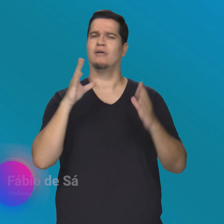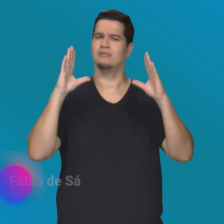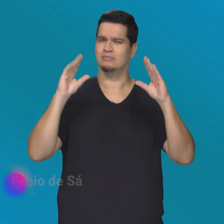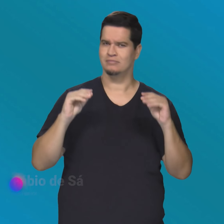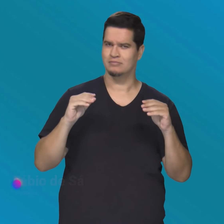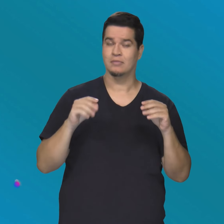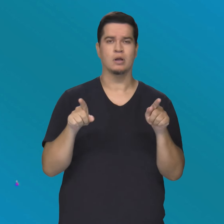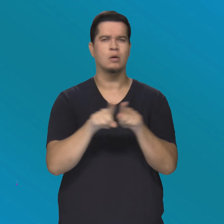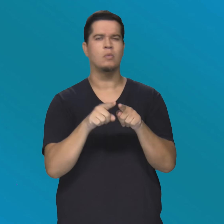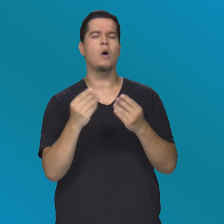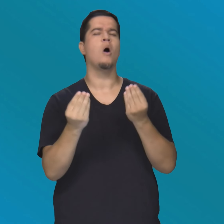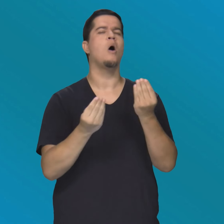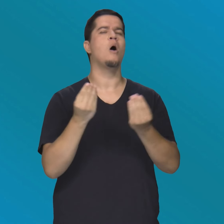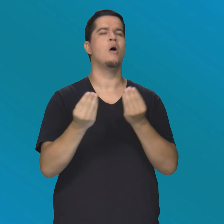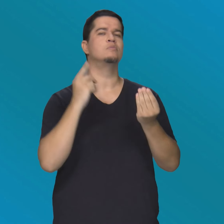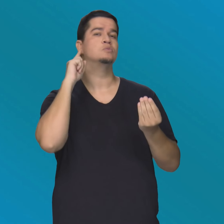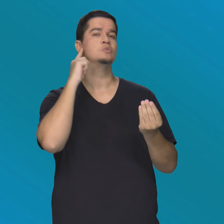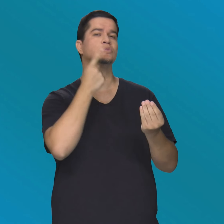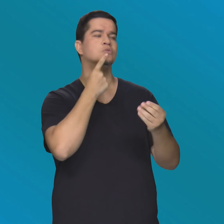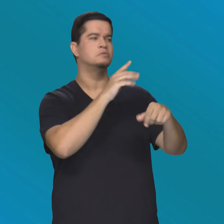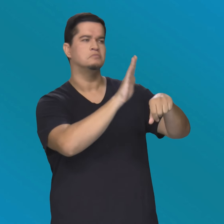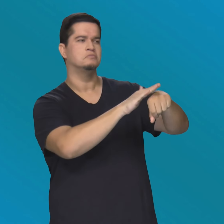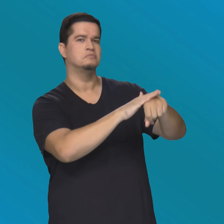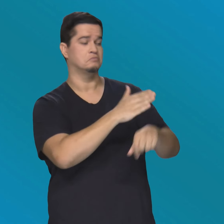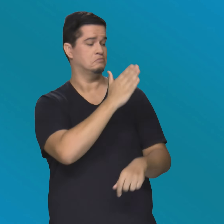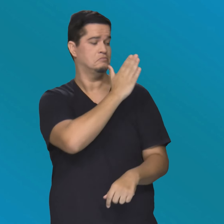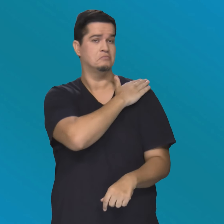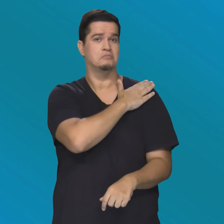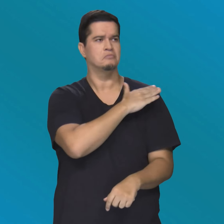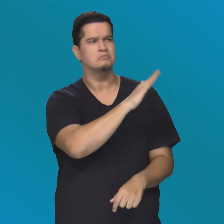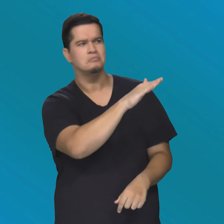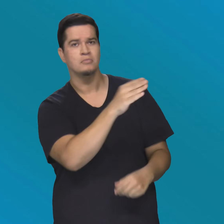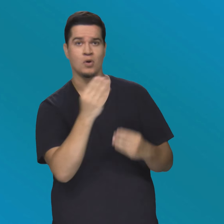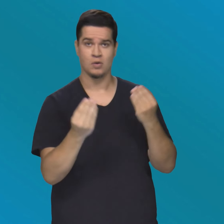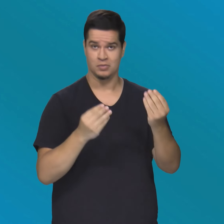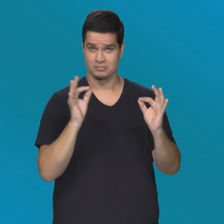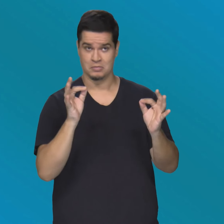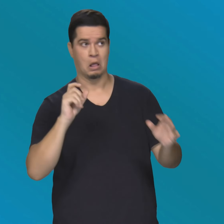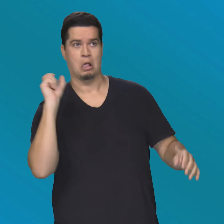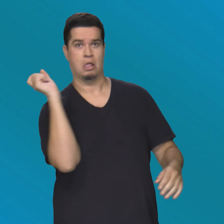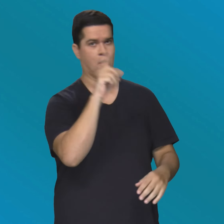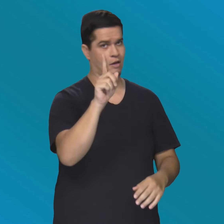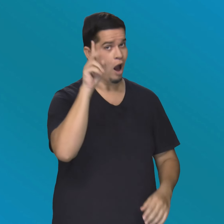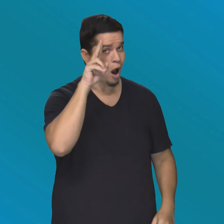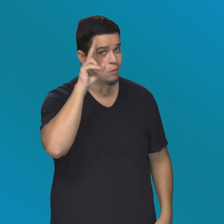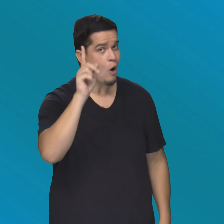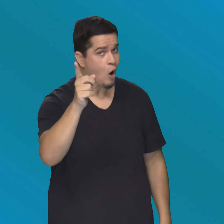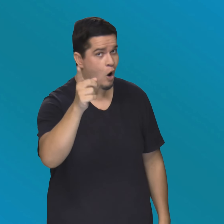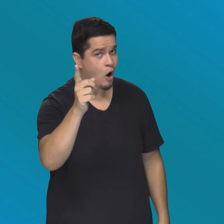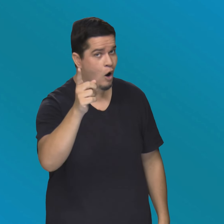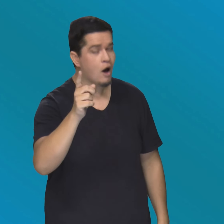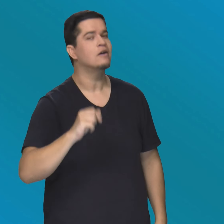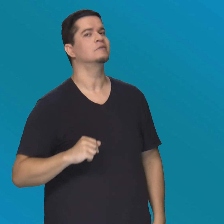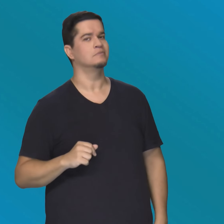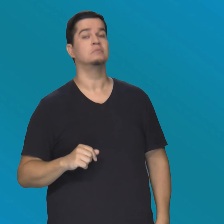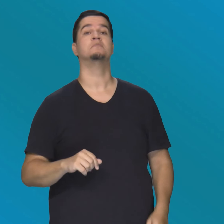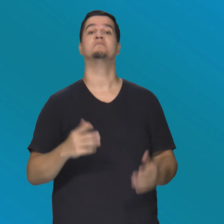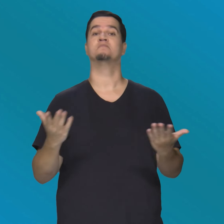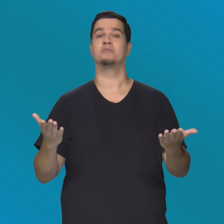tarde boa noite aprendeu também como que você pode chamar um surdo para começar uma conversa lembra nada de tacar objetos por favor